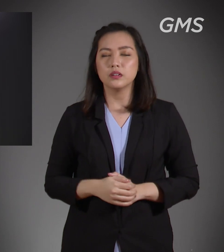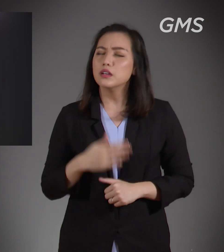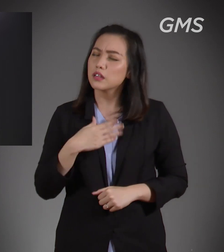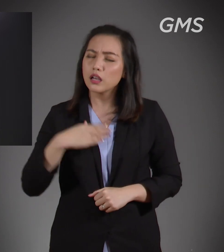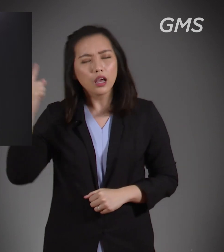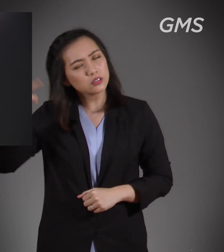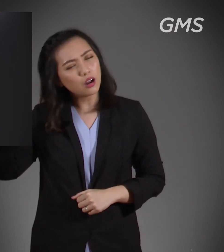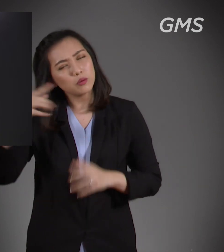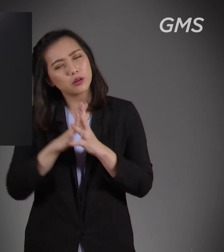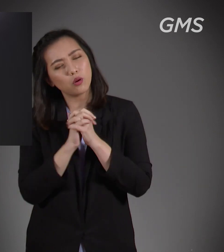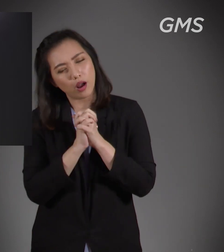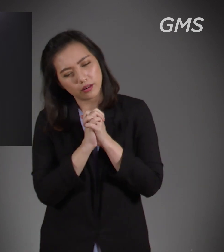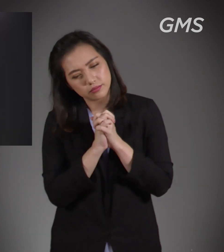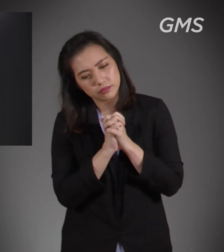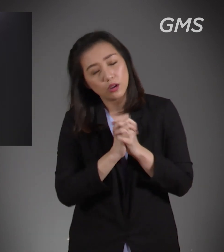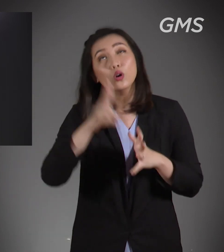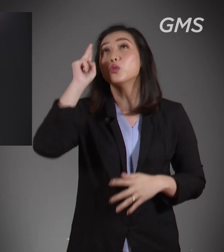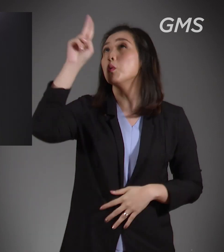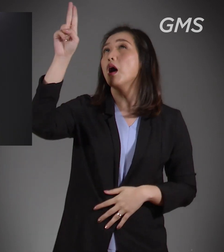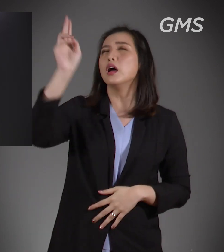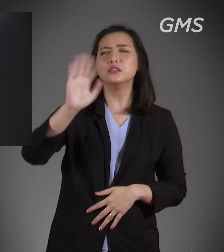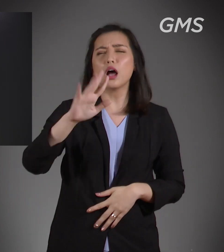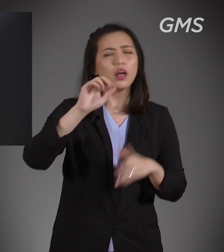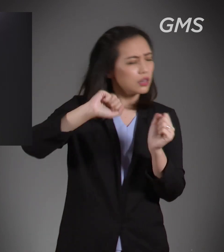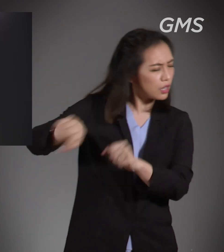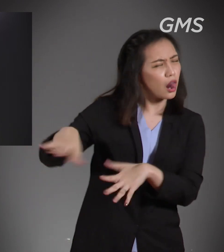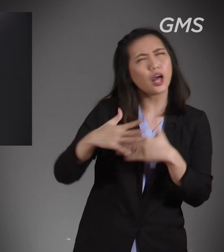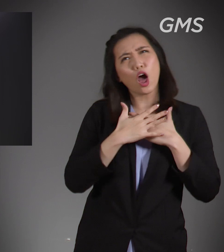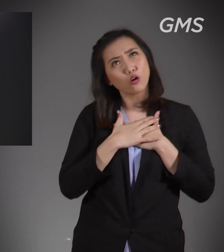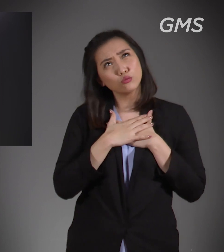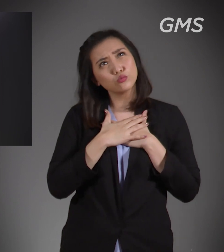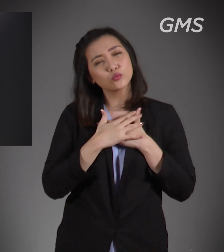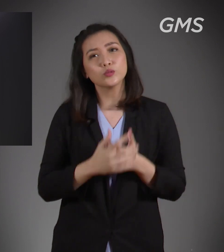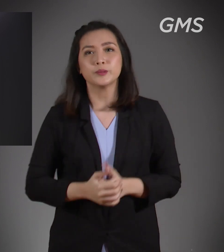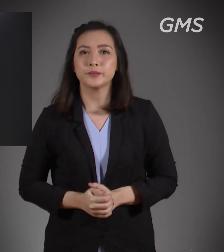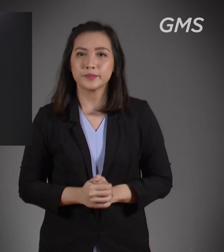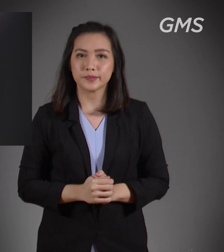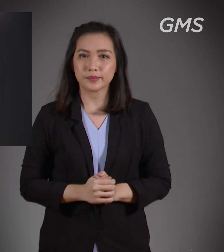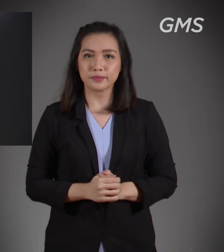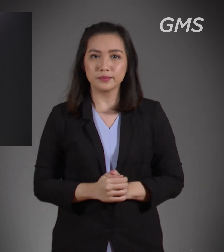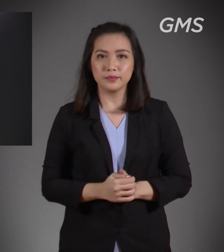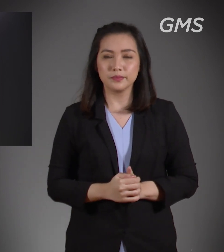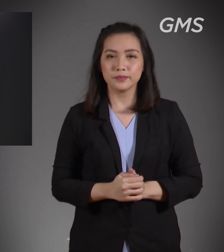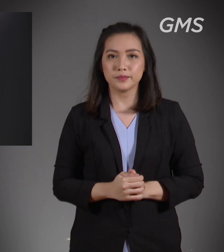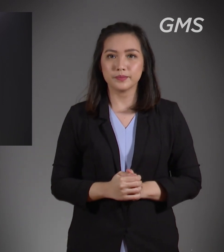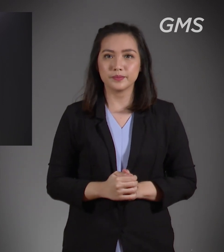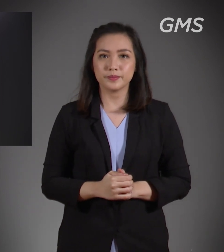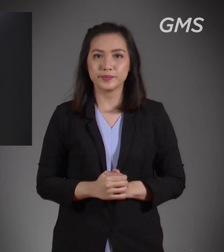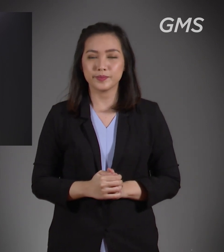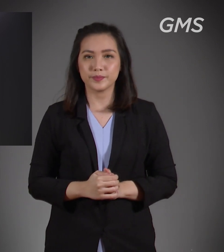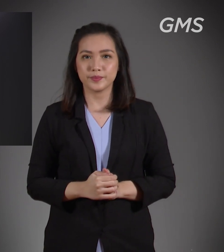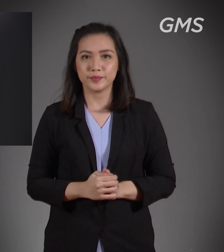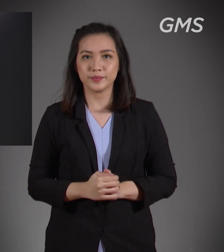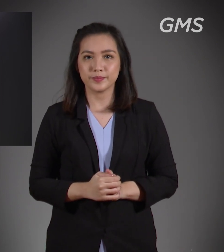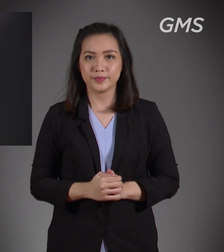ketika dosa, Mazmur 51 ketika dia ditegur oleh Nathan, opanya Rehabeam, ngomong apa? Coba ingat-ingat.